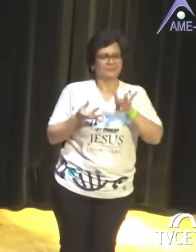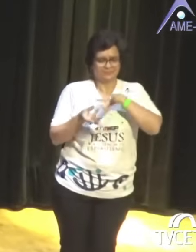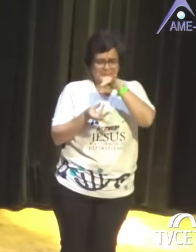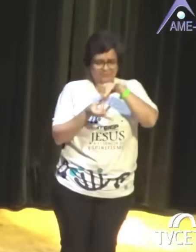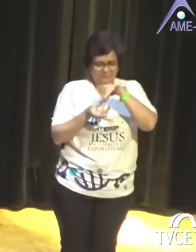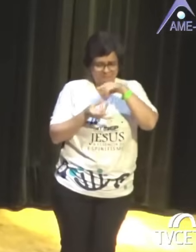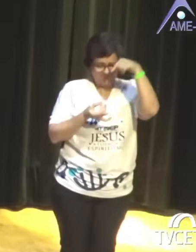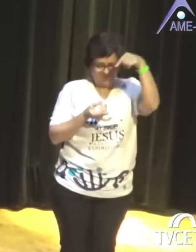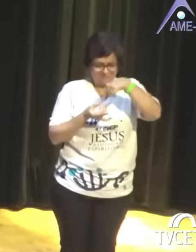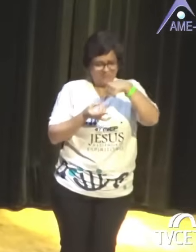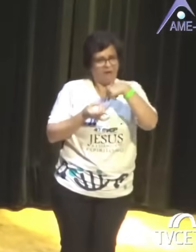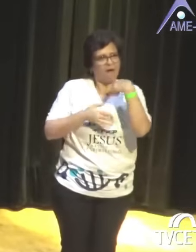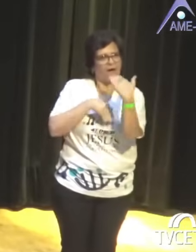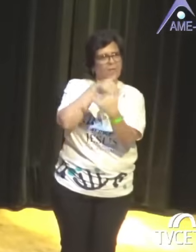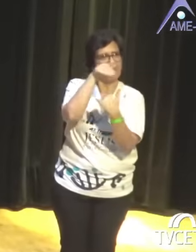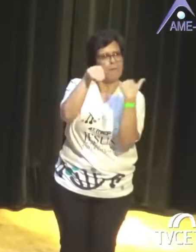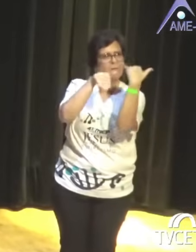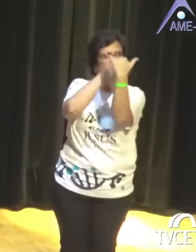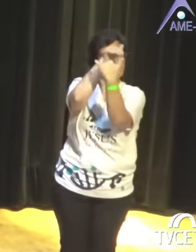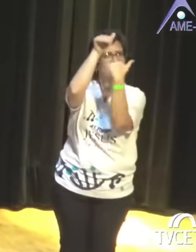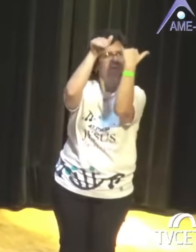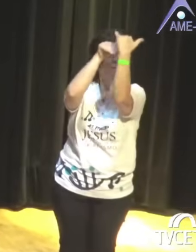espiritual evolução